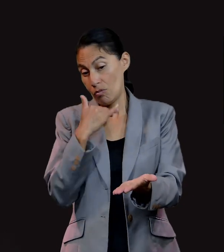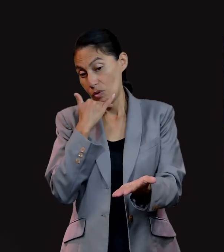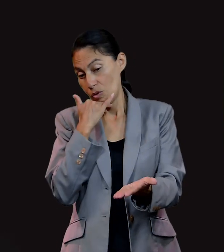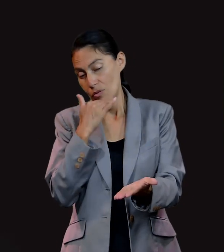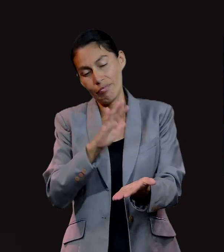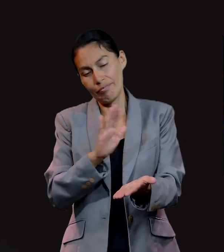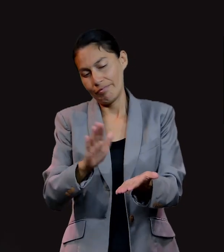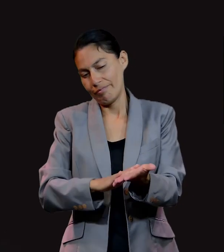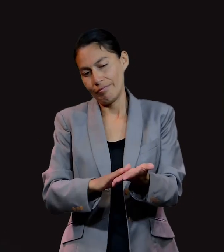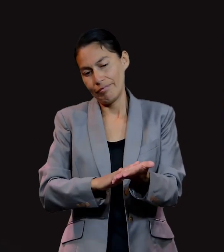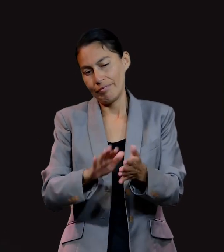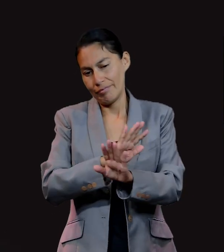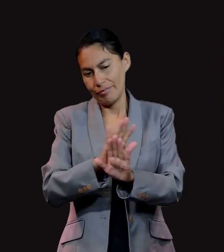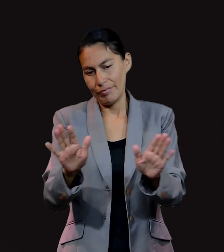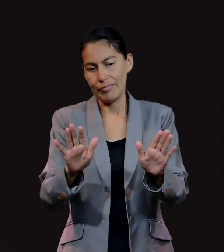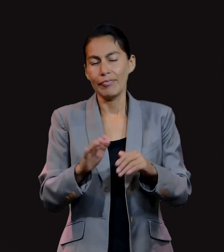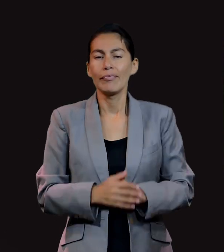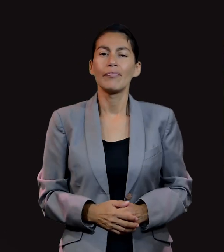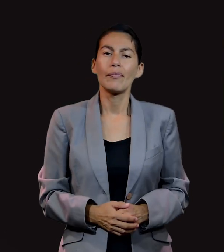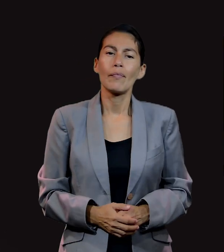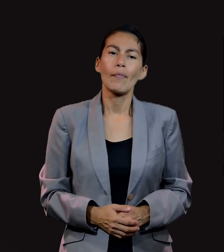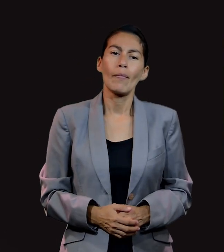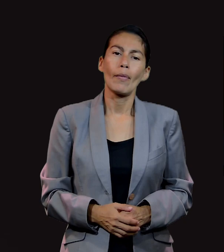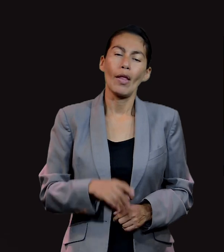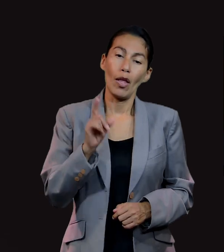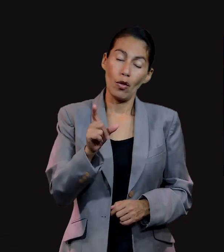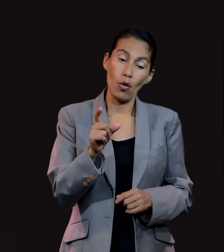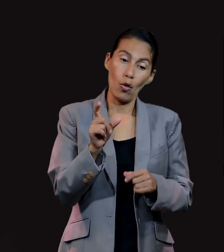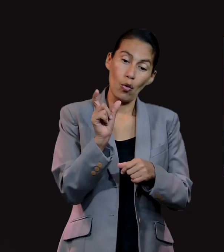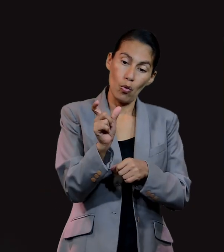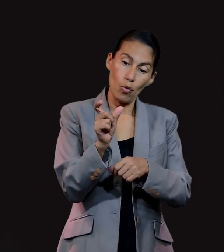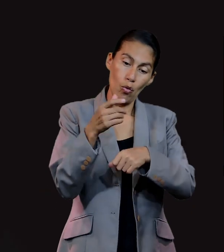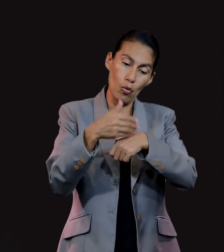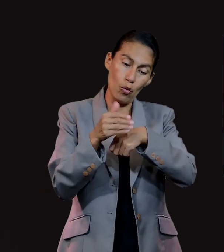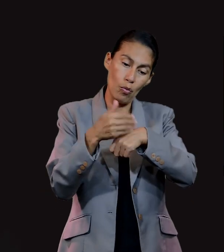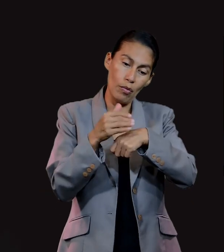usted puede llamarle y ellos si le perdonan la deuda